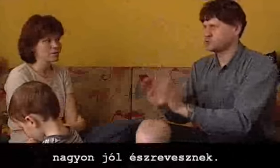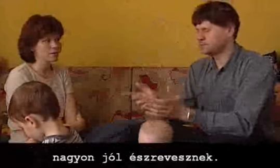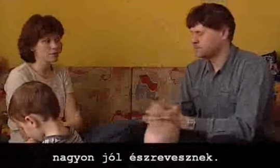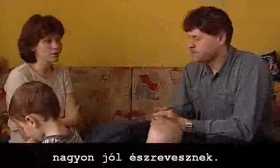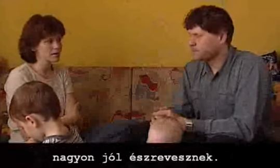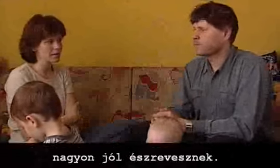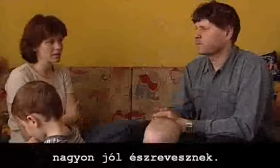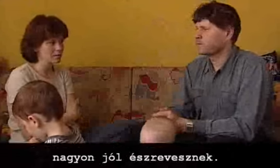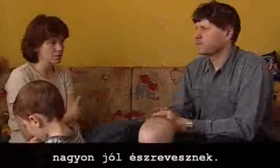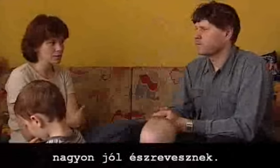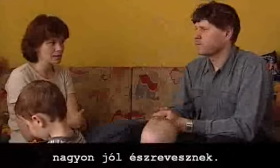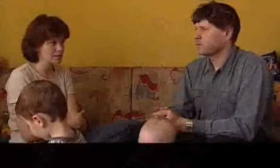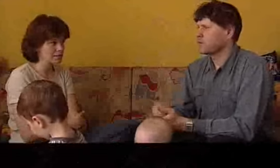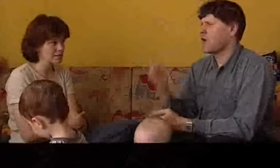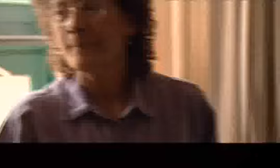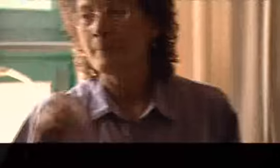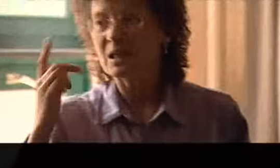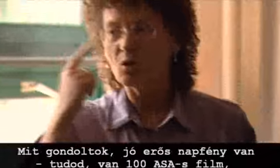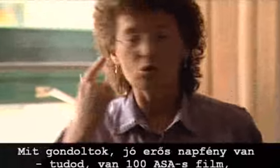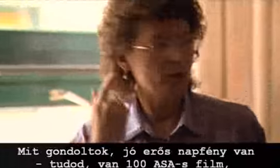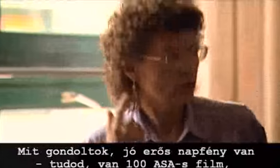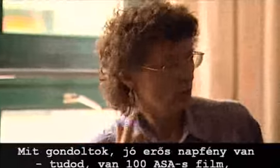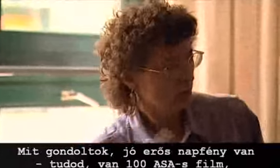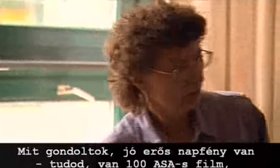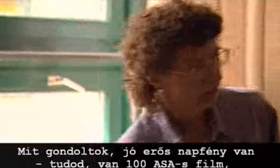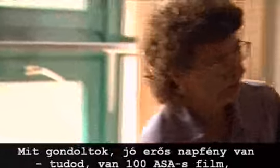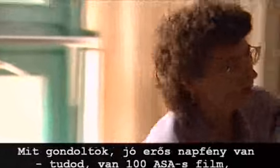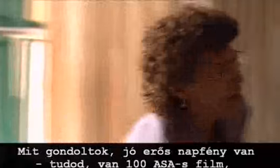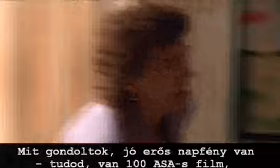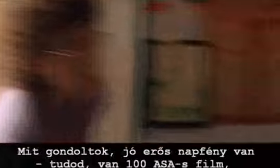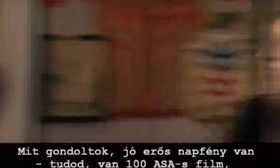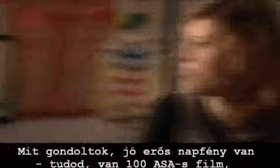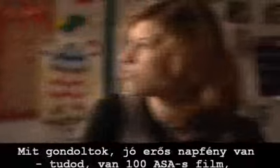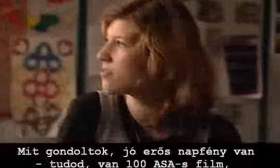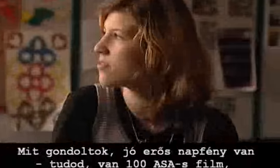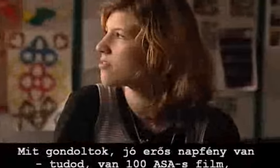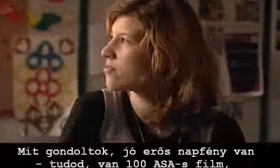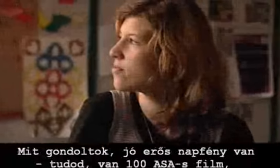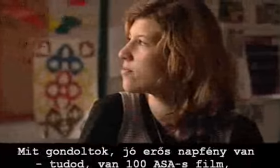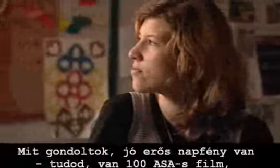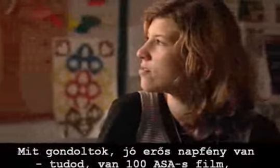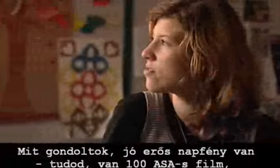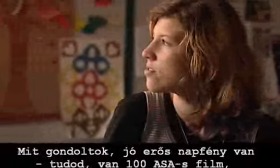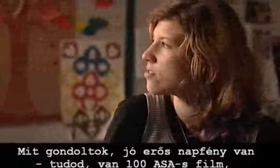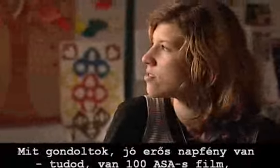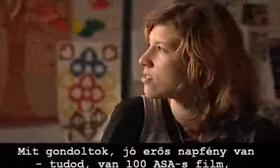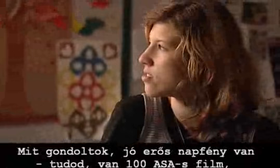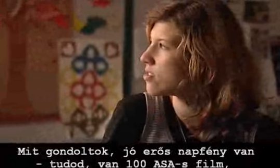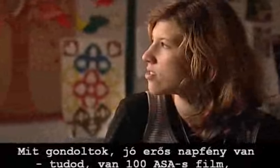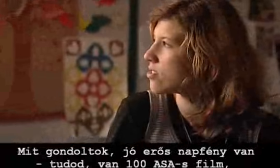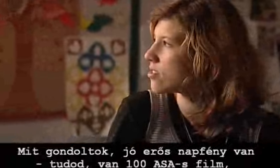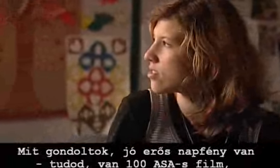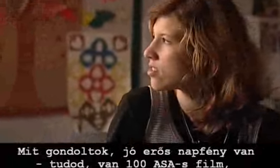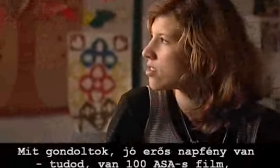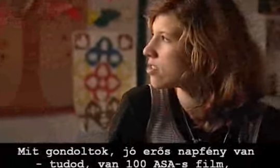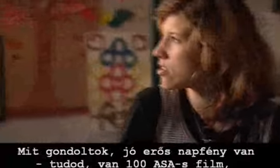Vizuális összefüggéseket nagyon jól észrevesznek. Mit gondoltok? Mit gondoltok? Jó erős